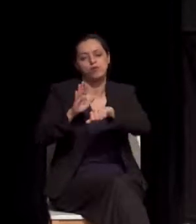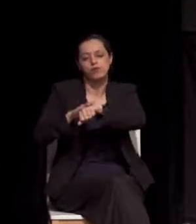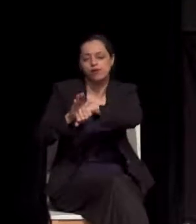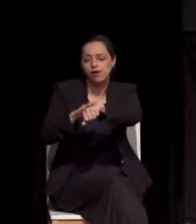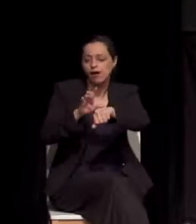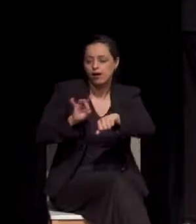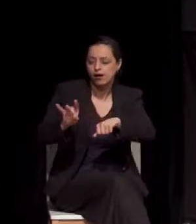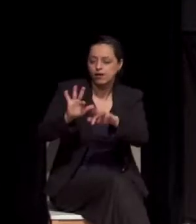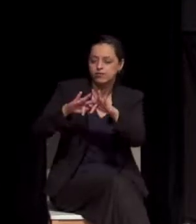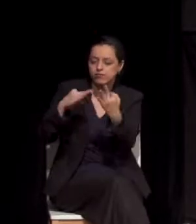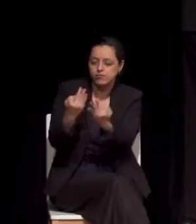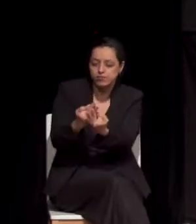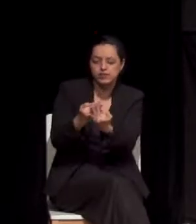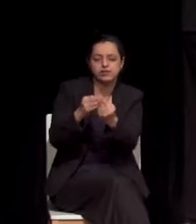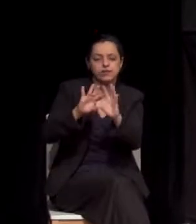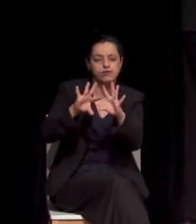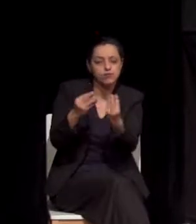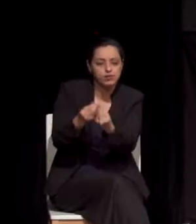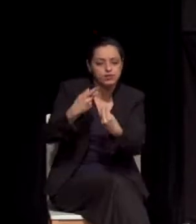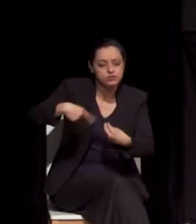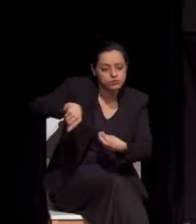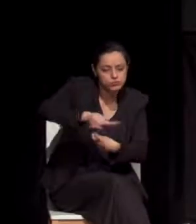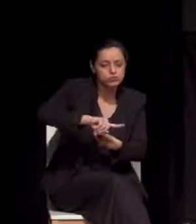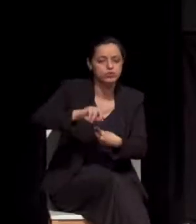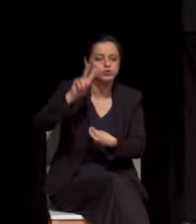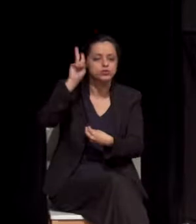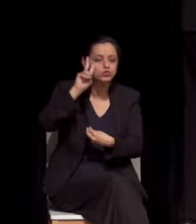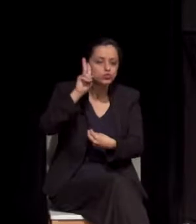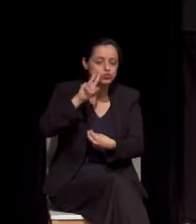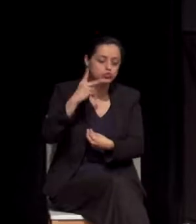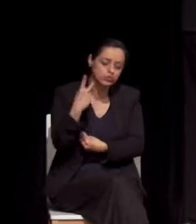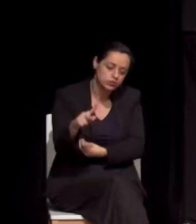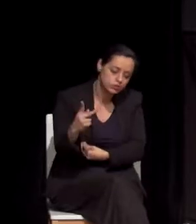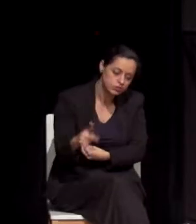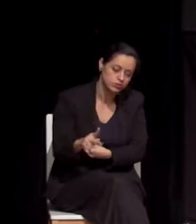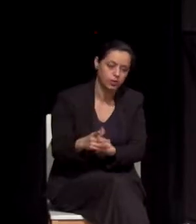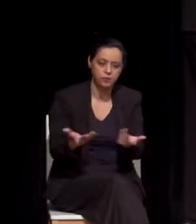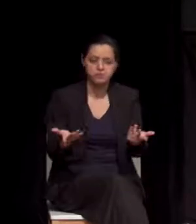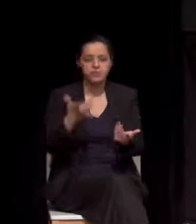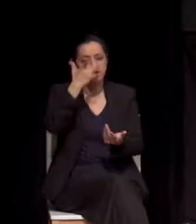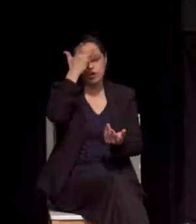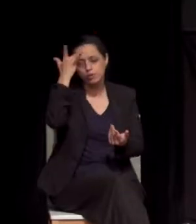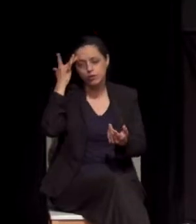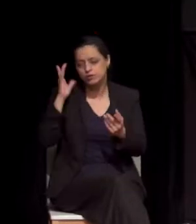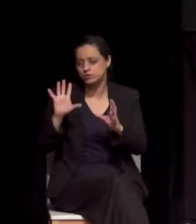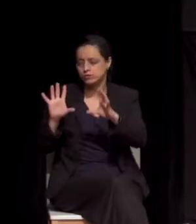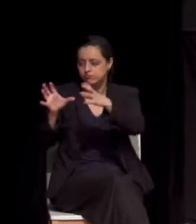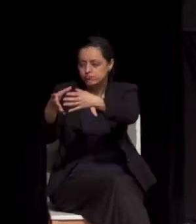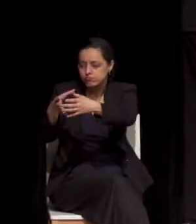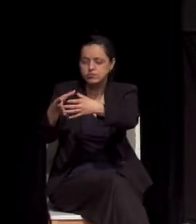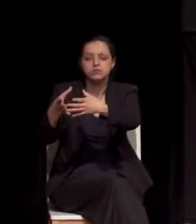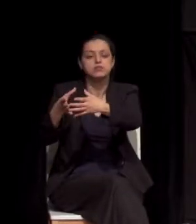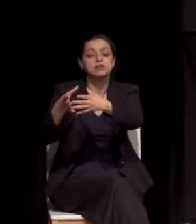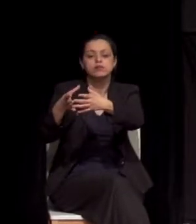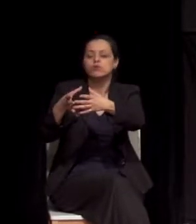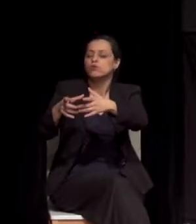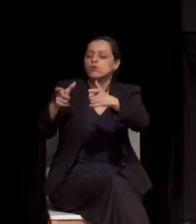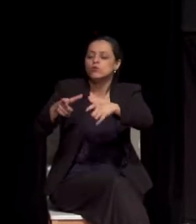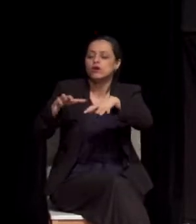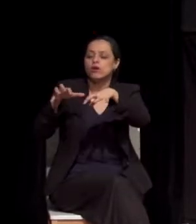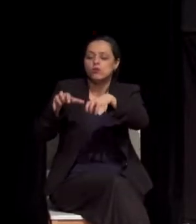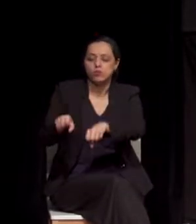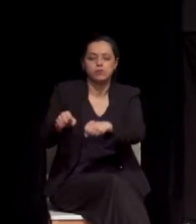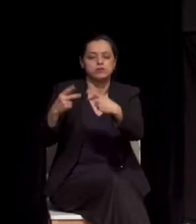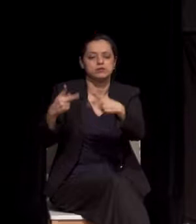história das famílias e das pessoas que estão nos bairros e tal, ocupando os